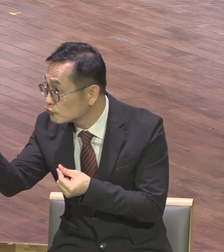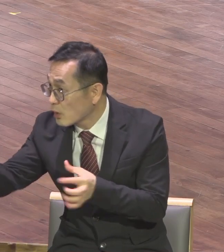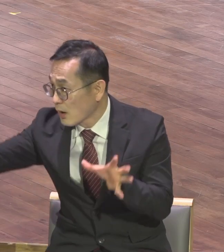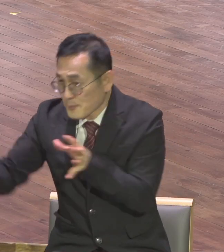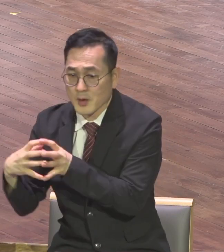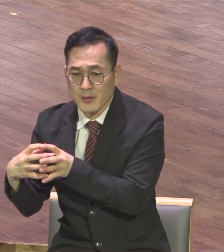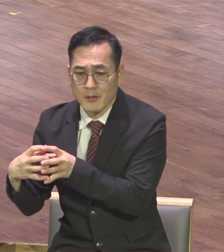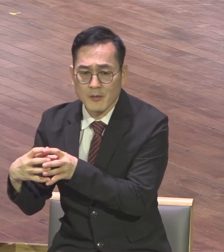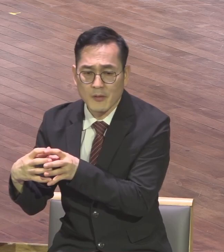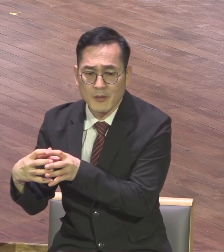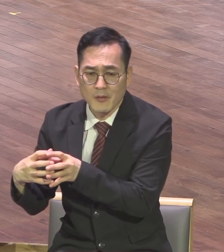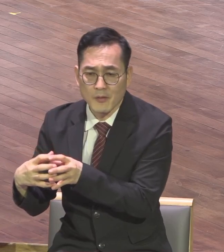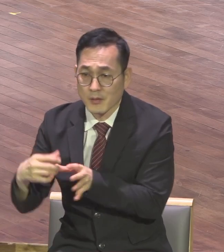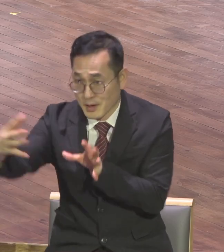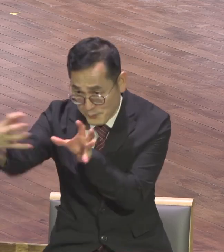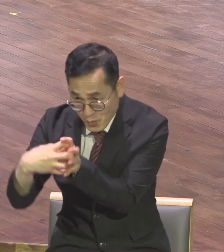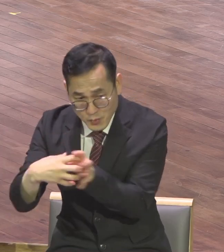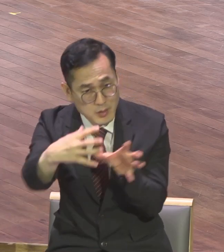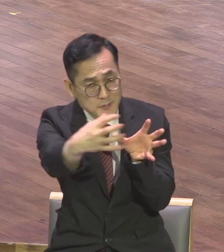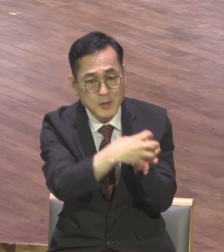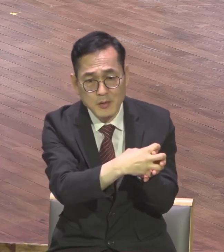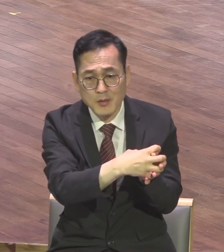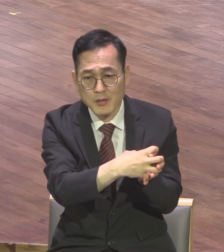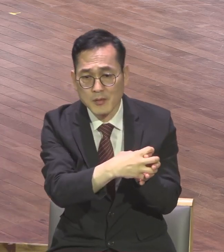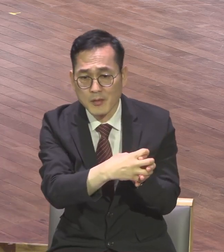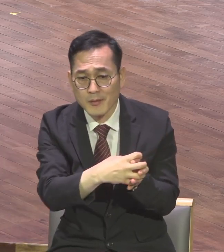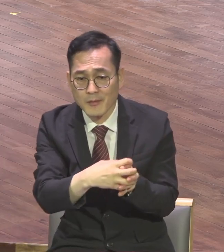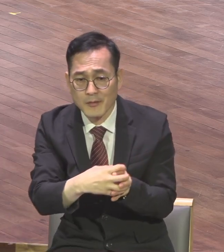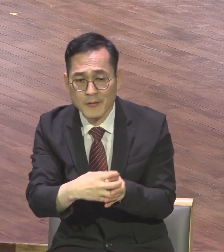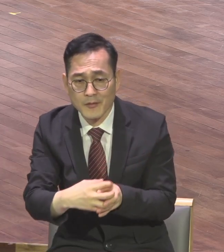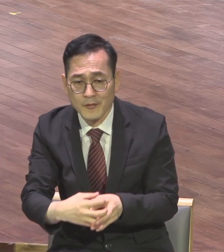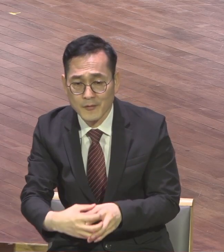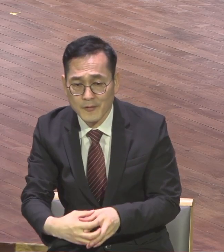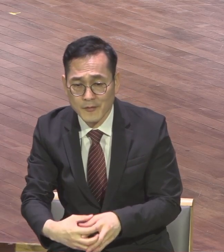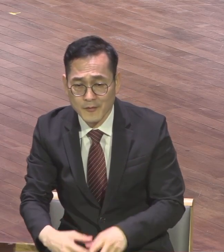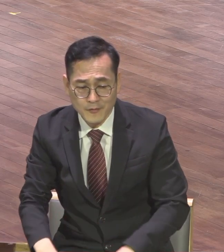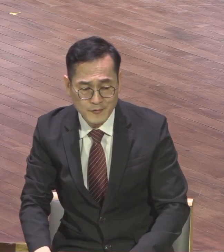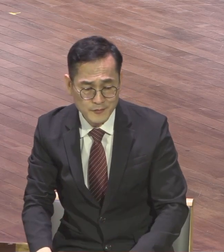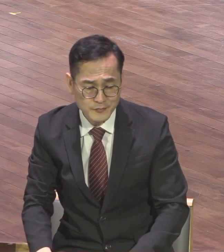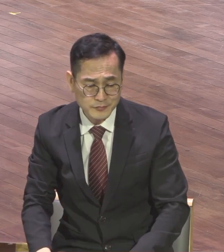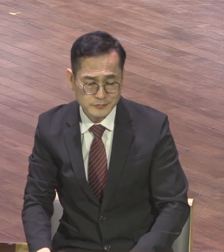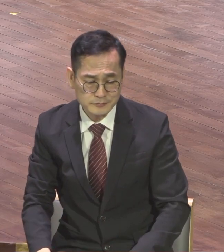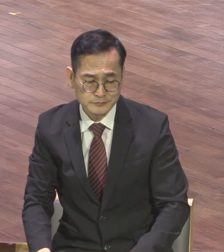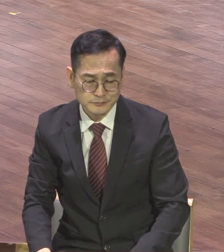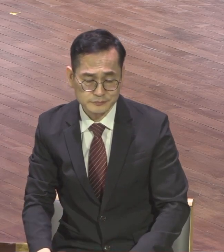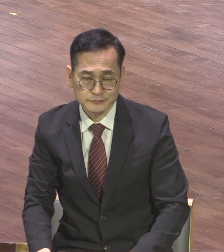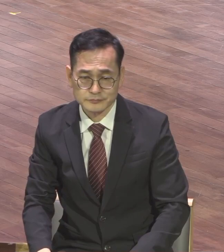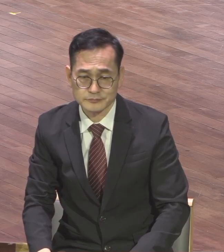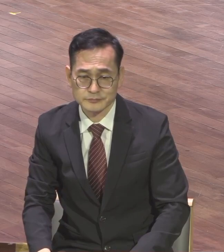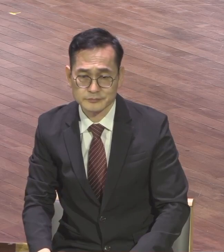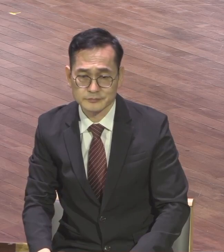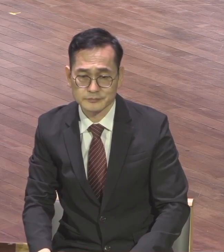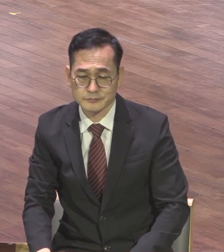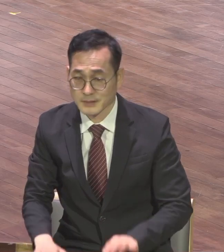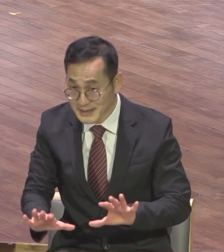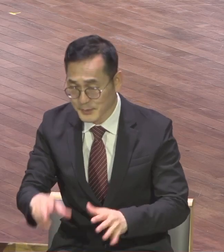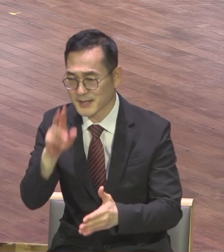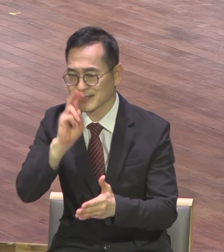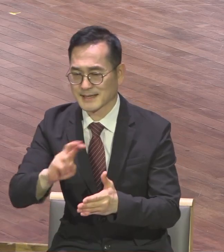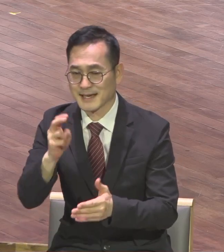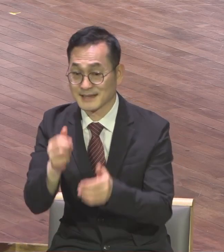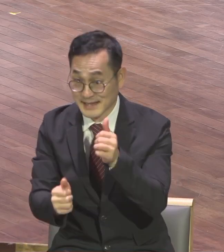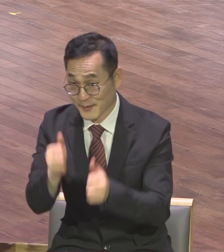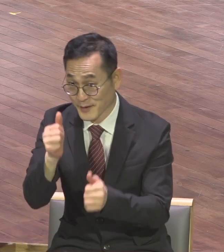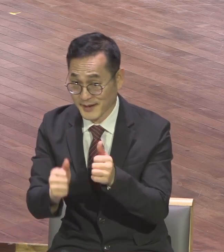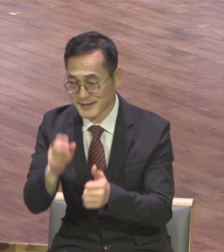품게 된 분들을 처음으로 이제 다 그렇게 만났을 거예요. 제가 영상을 통해서 이번